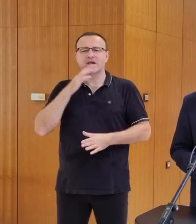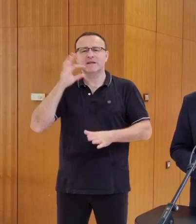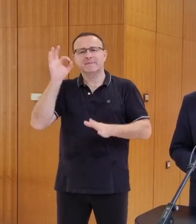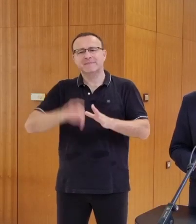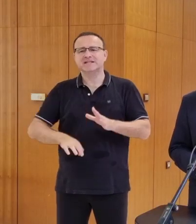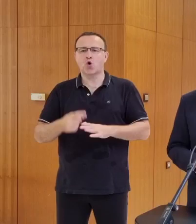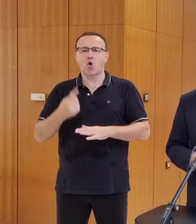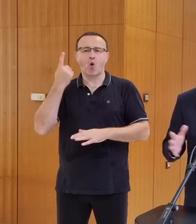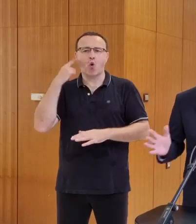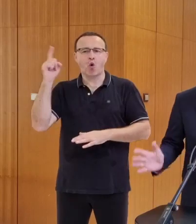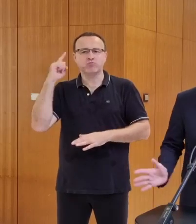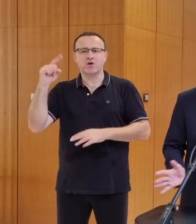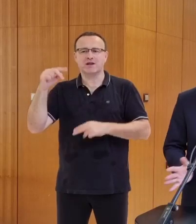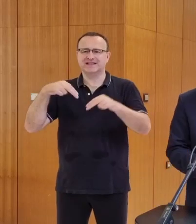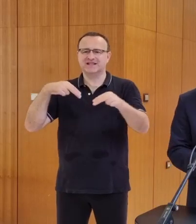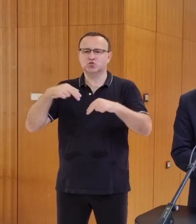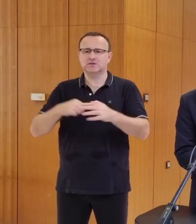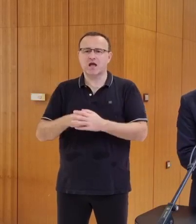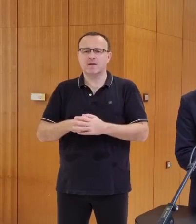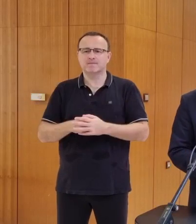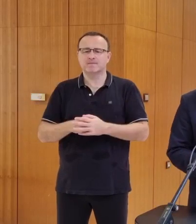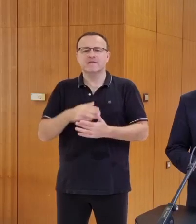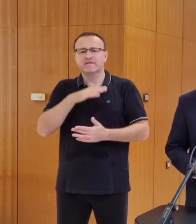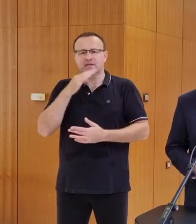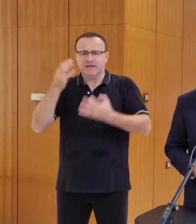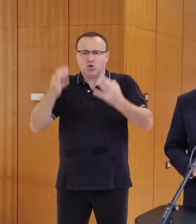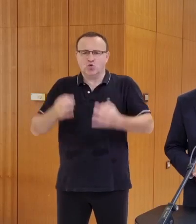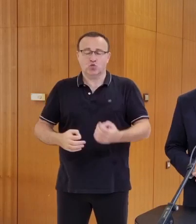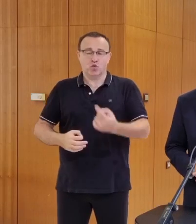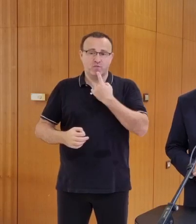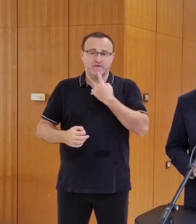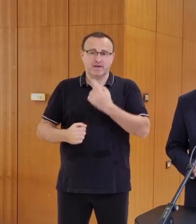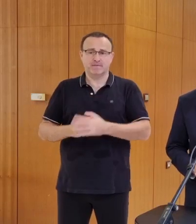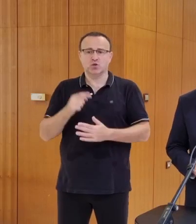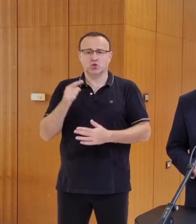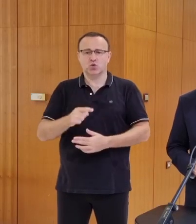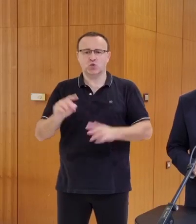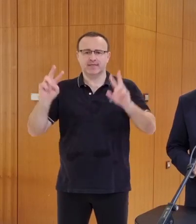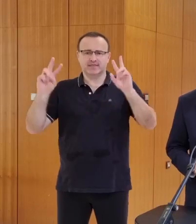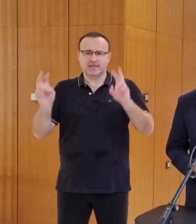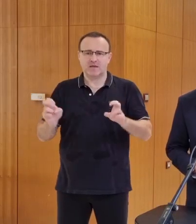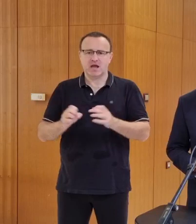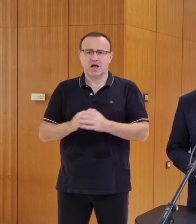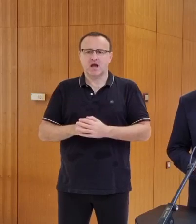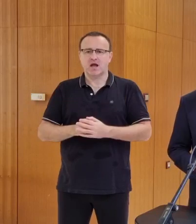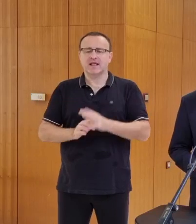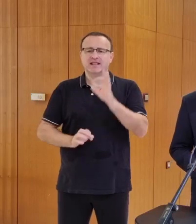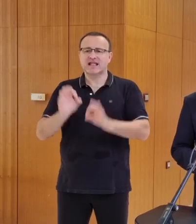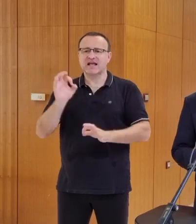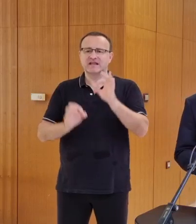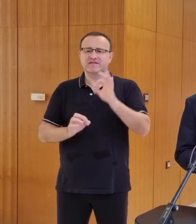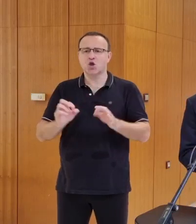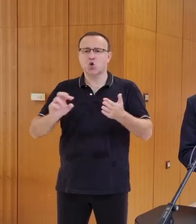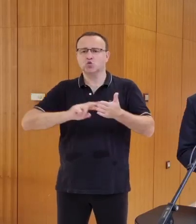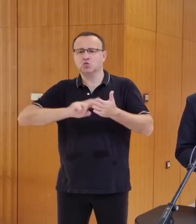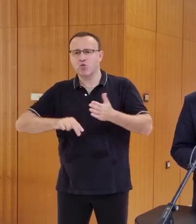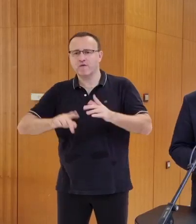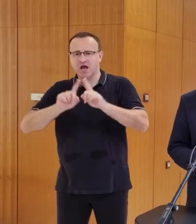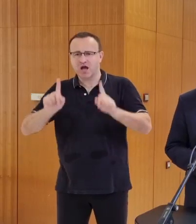odbornú diskusiu, čiže aby som to tak nejako veľmi zostručnil, je to teda téma nastavenia zmluv. Vieme,